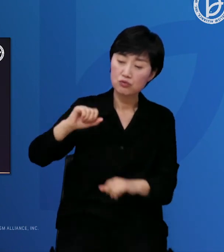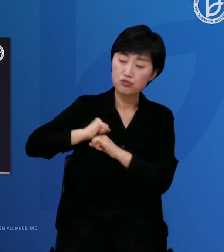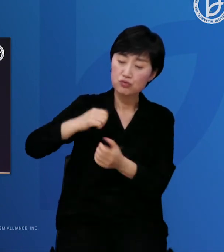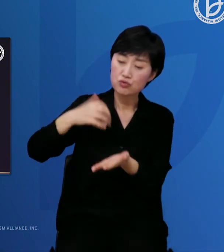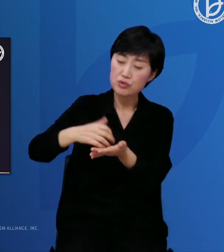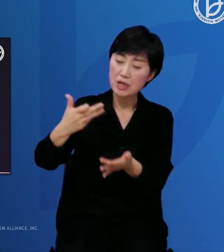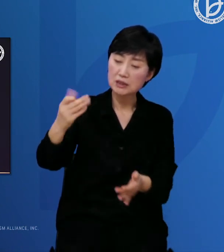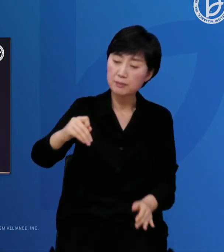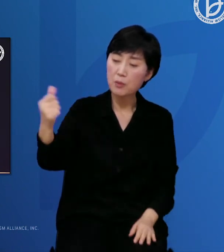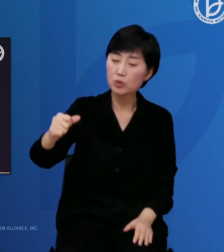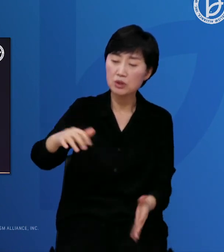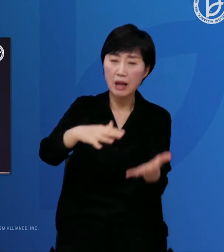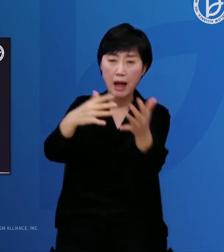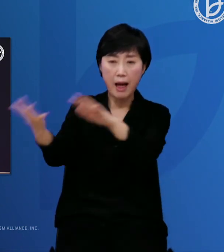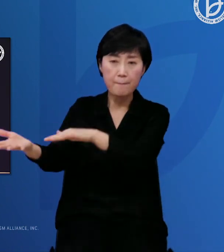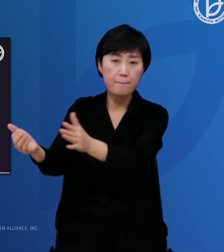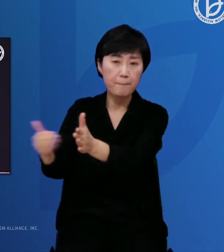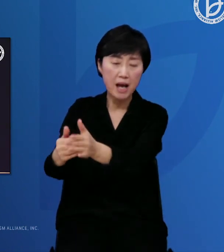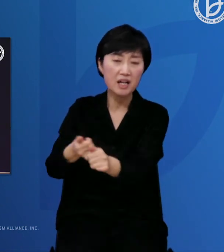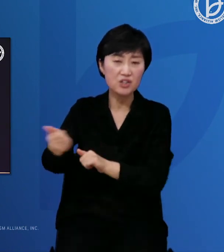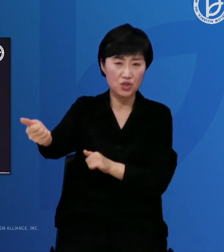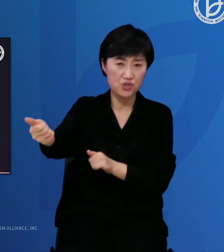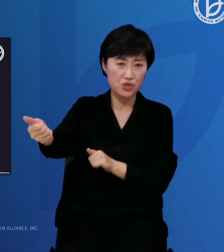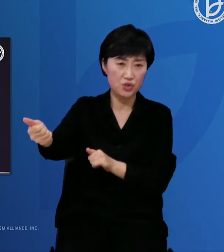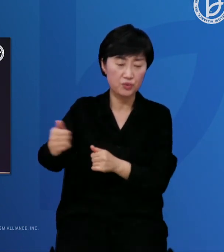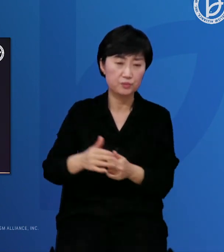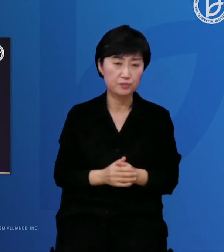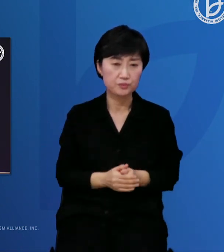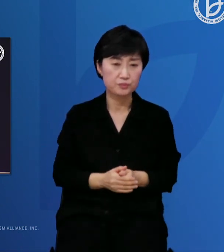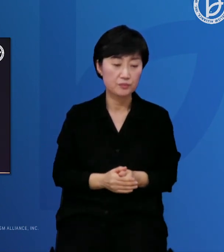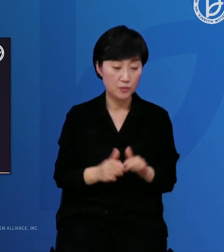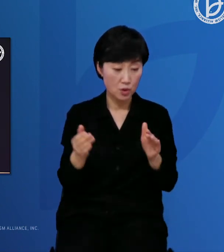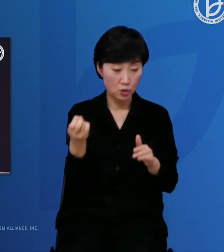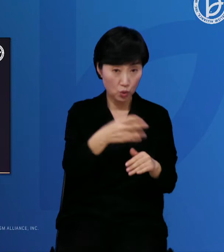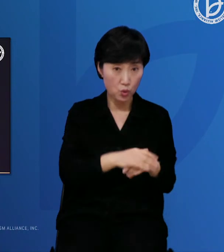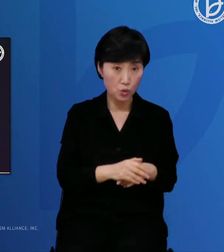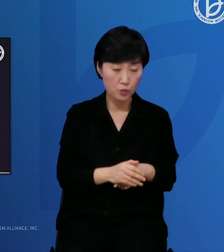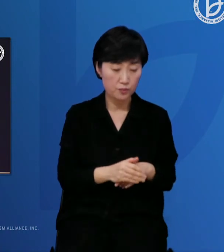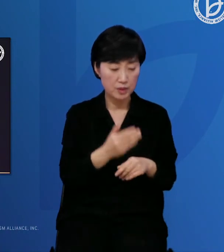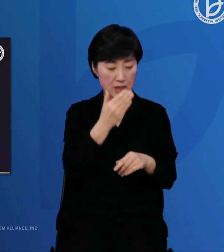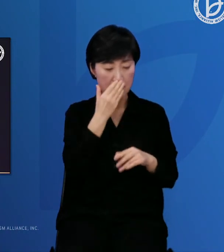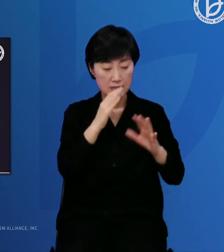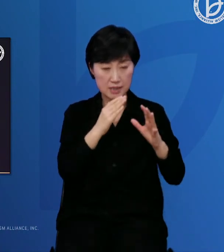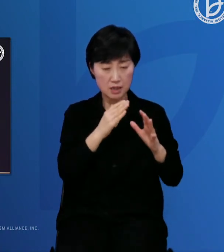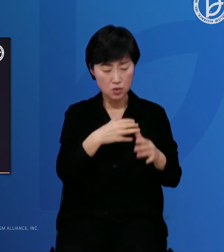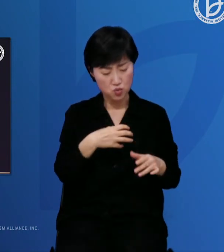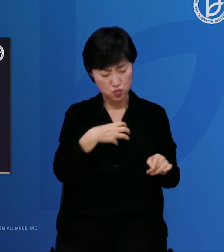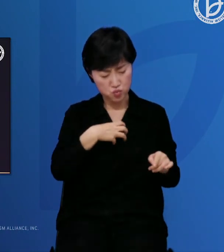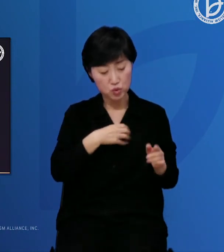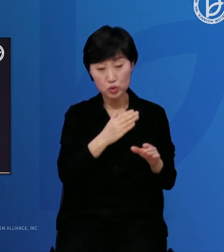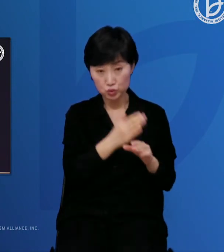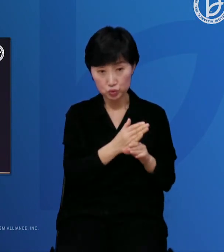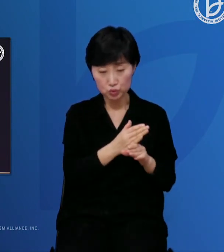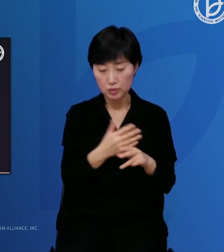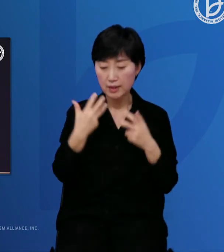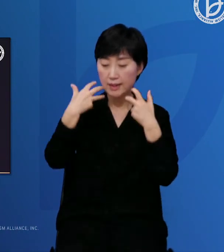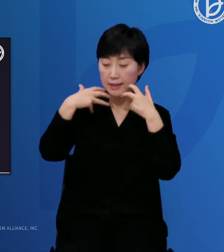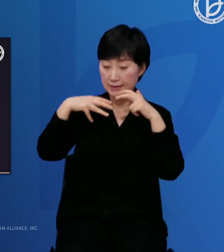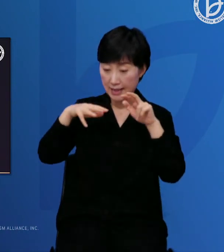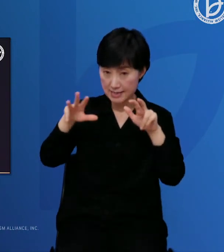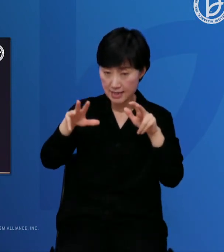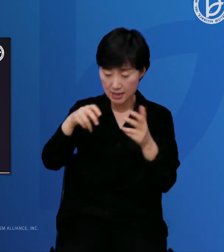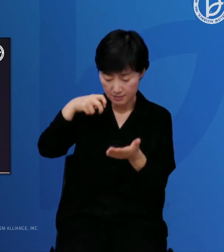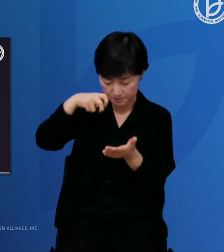이스라엘이 회복의 큰 문제와 위기를 놓고 있을 때 다니엘이 20일 동안 기도하기 시작한 거예요. And we 그렇죠? see that when Israel was faced with a